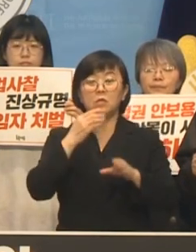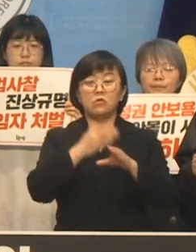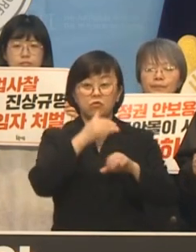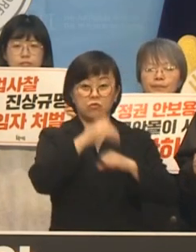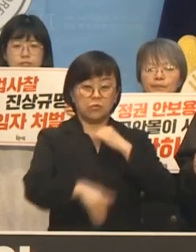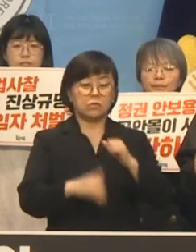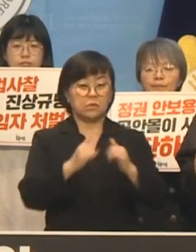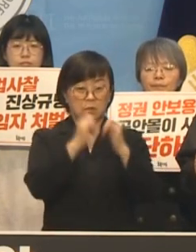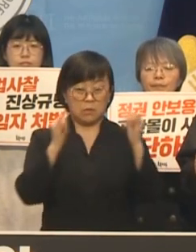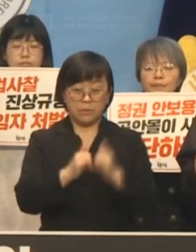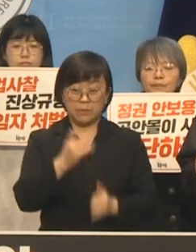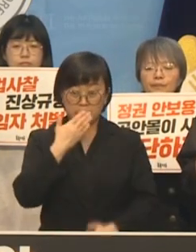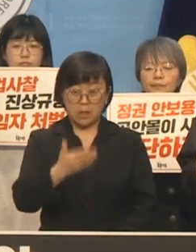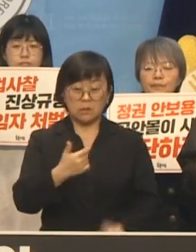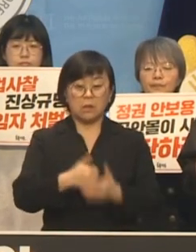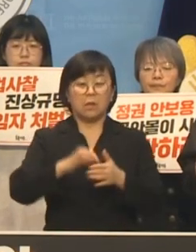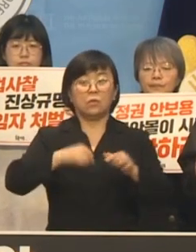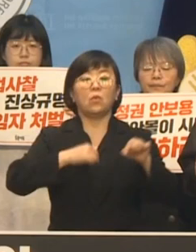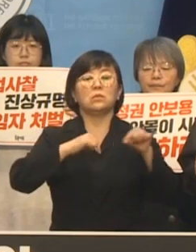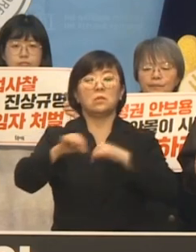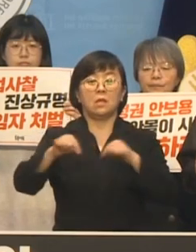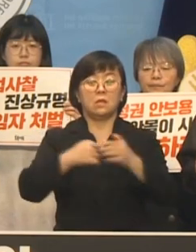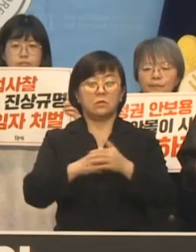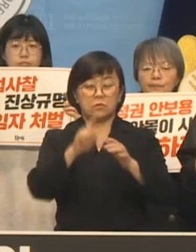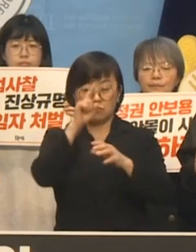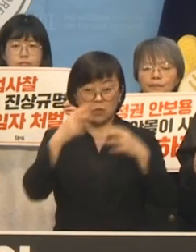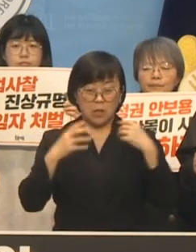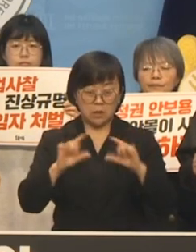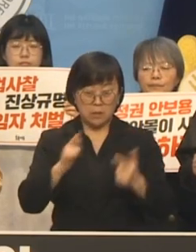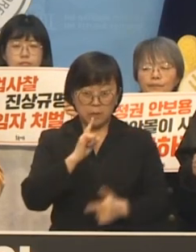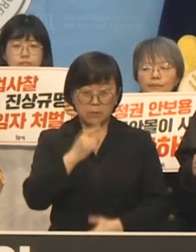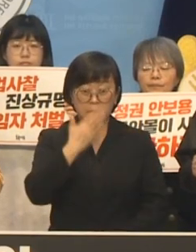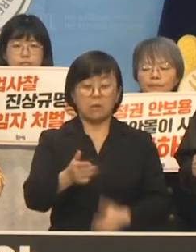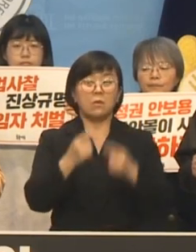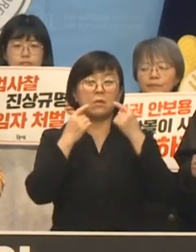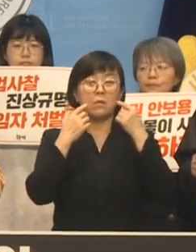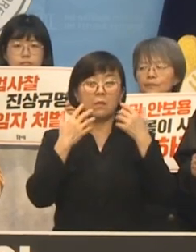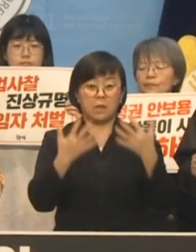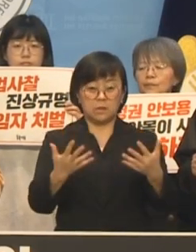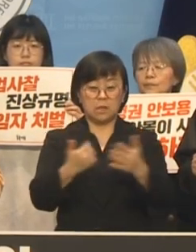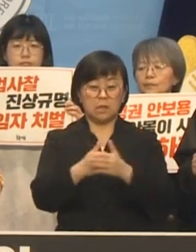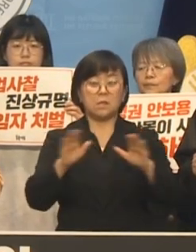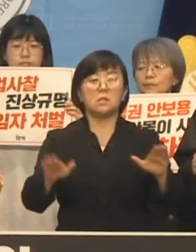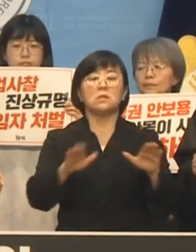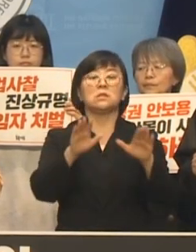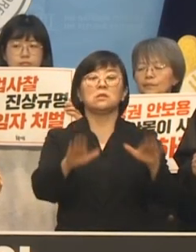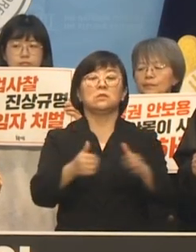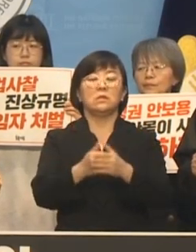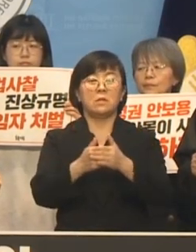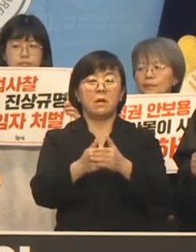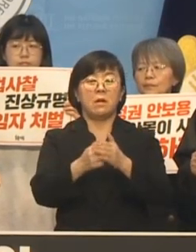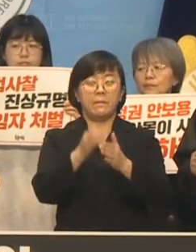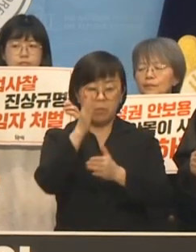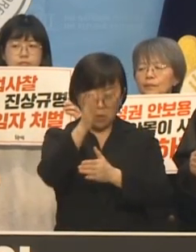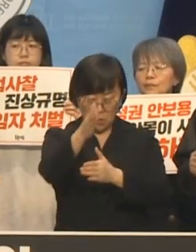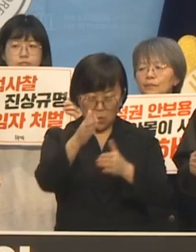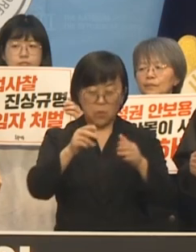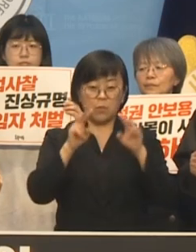있을 것인지 독재 정권이 아니라고 할 수 있을 것인지 우리는 명백하게 이 현실을 직시해야 할